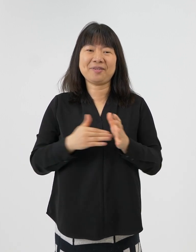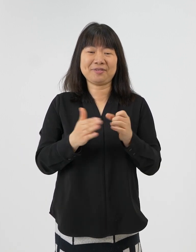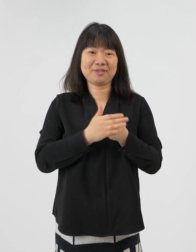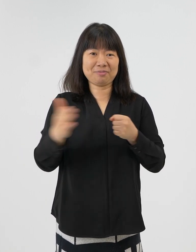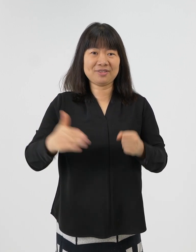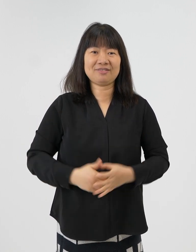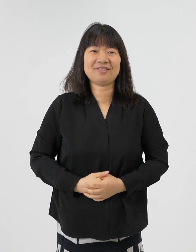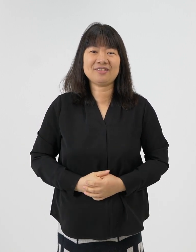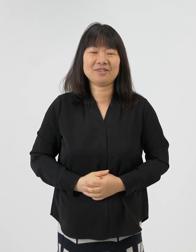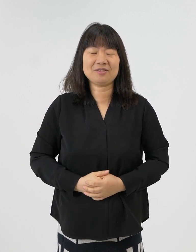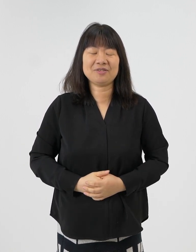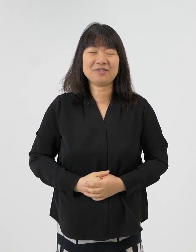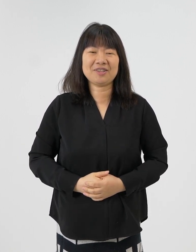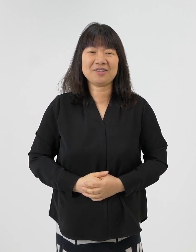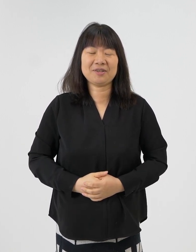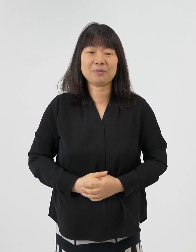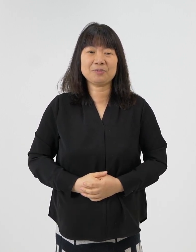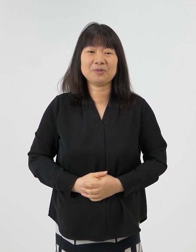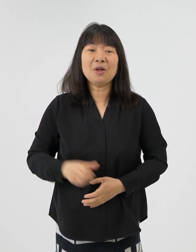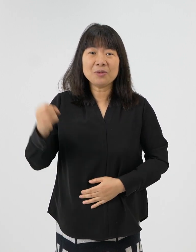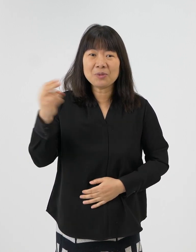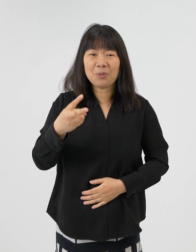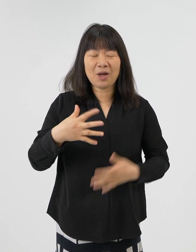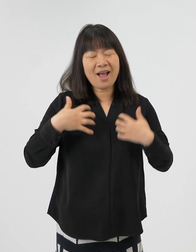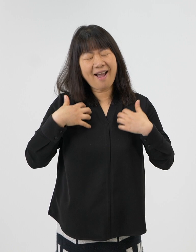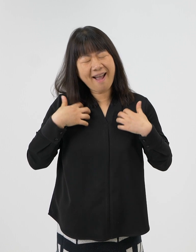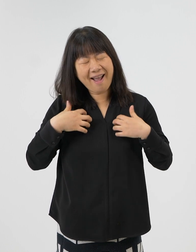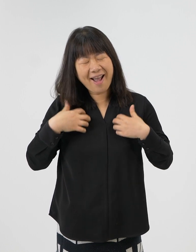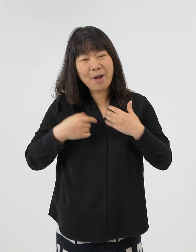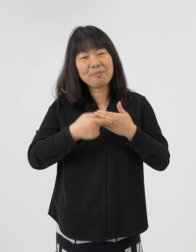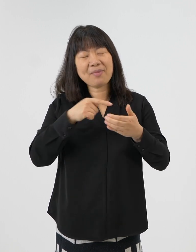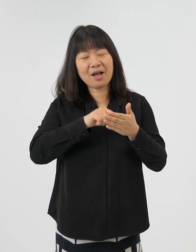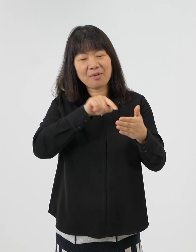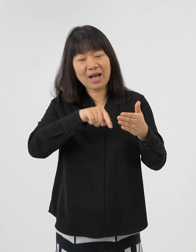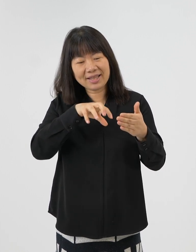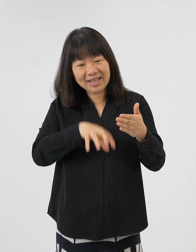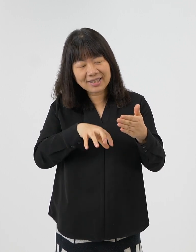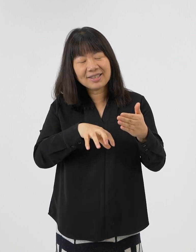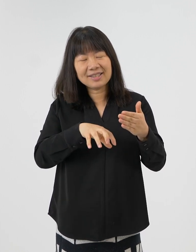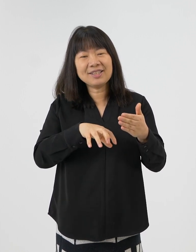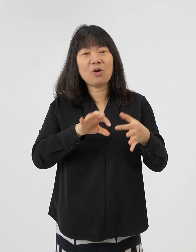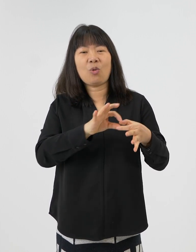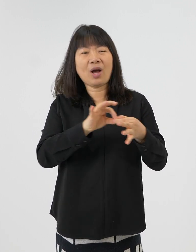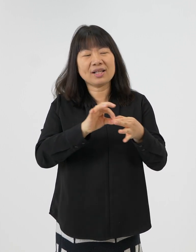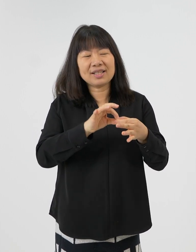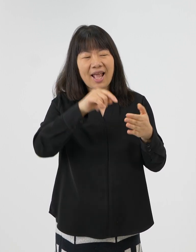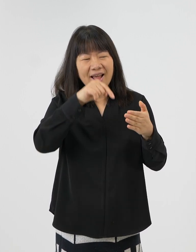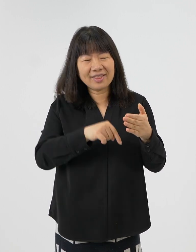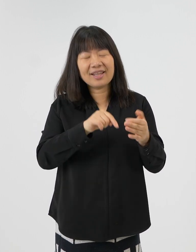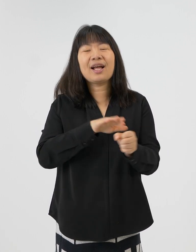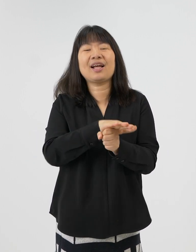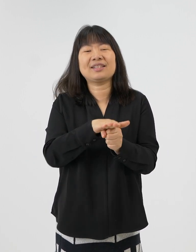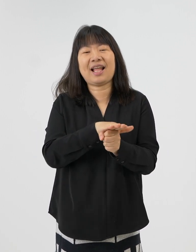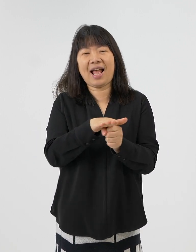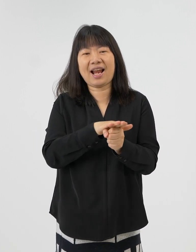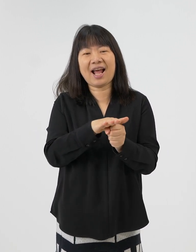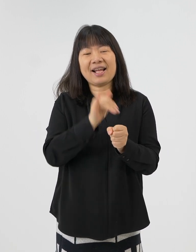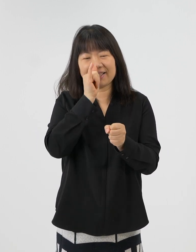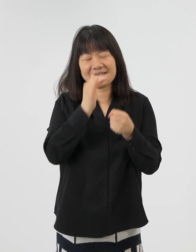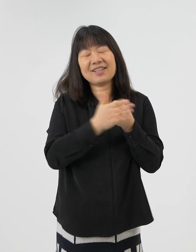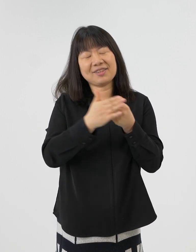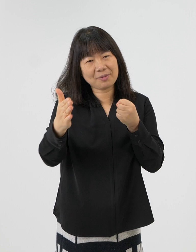그 즐거움 이면에는 사랑이 기초했기 때문입니다. 그러니까 성도의 최고의